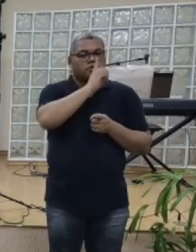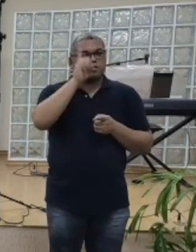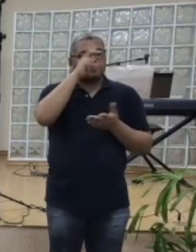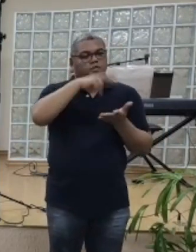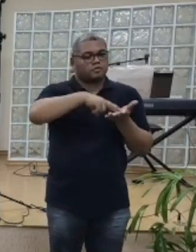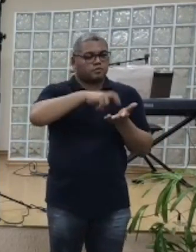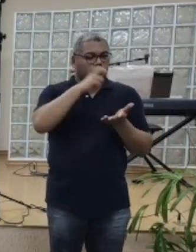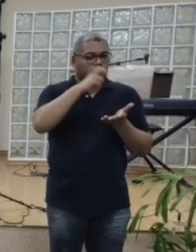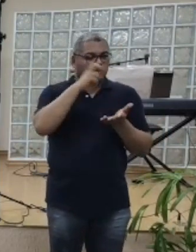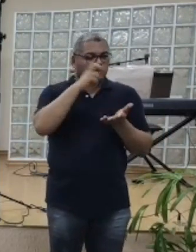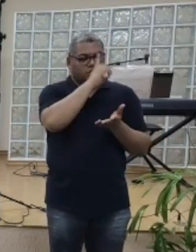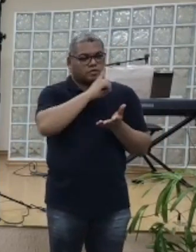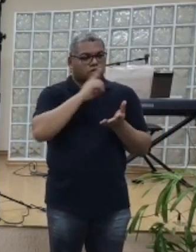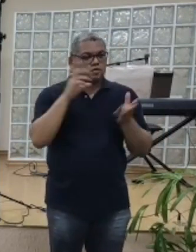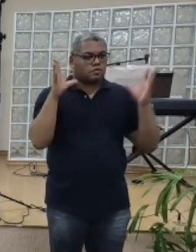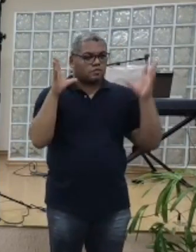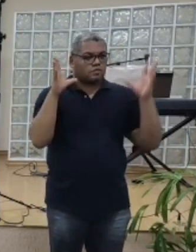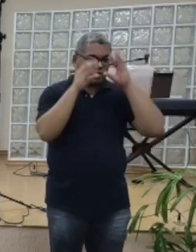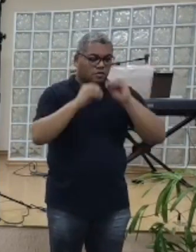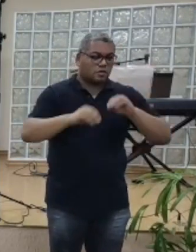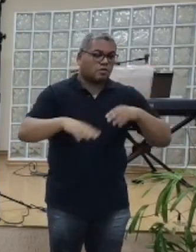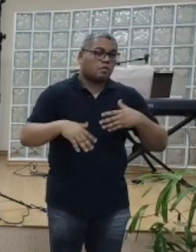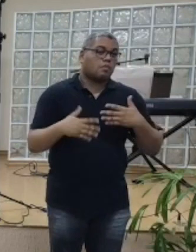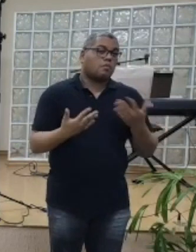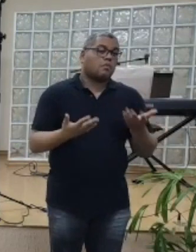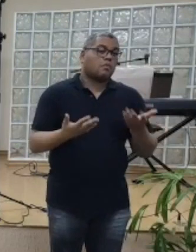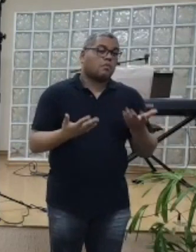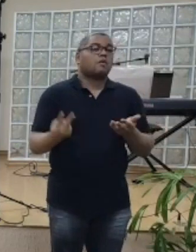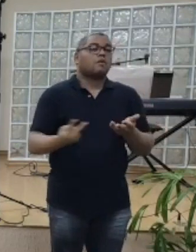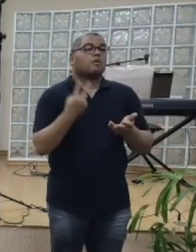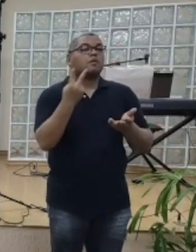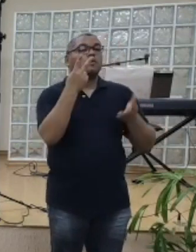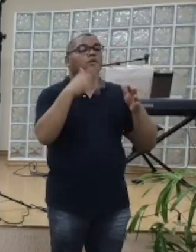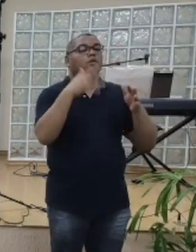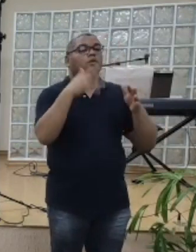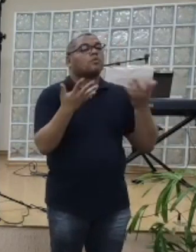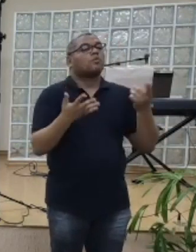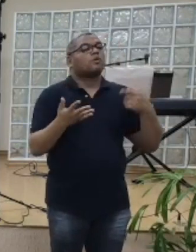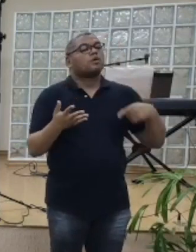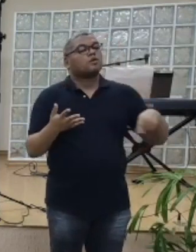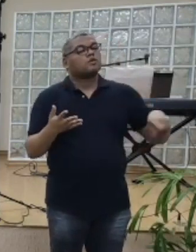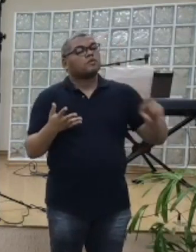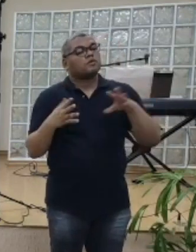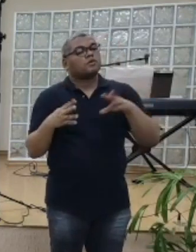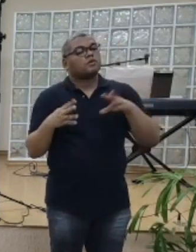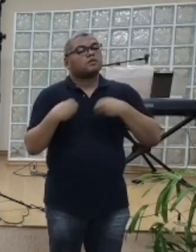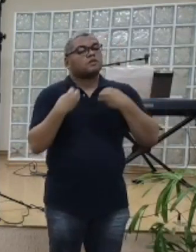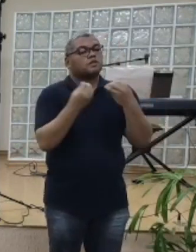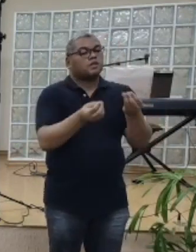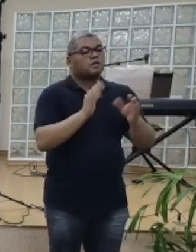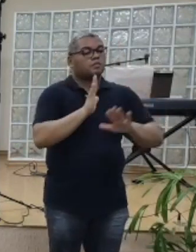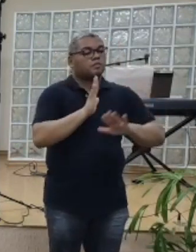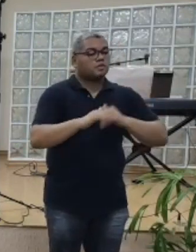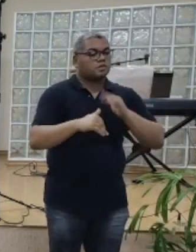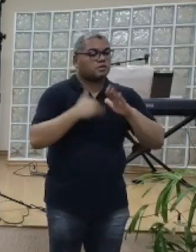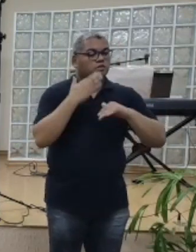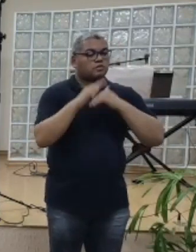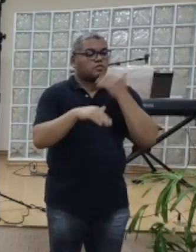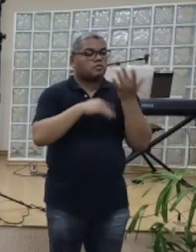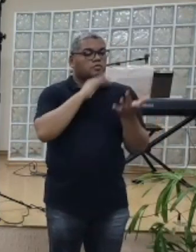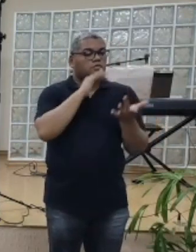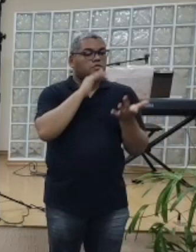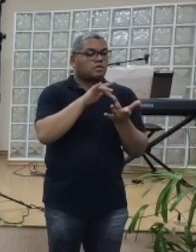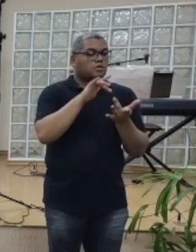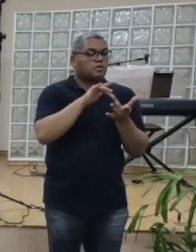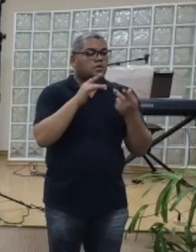é regra. Mas qual é o valor que você dá para o desenvolvimento espiritual da sua vida? E como é que